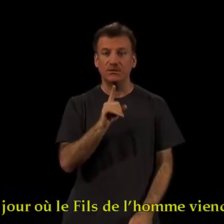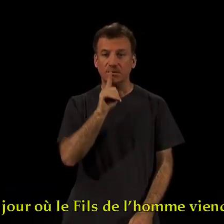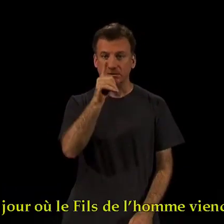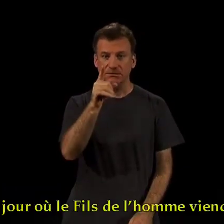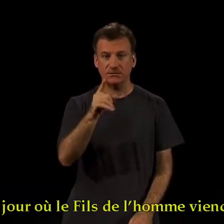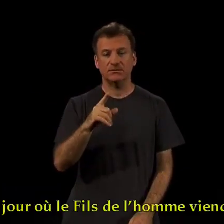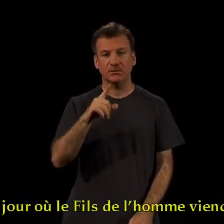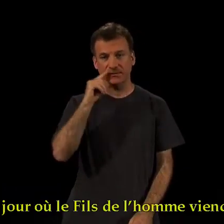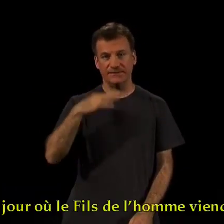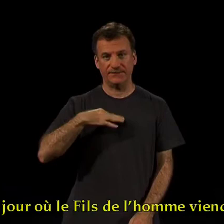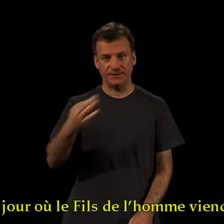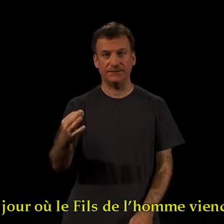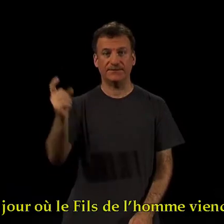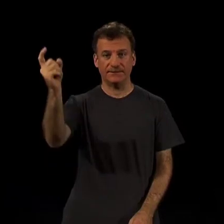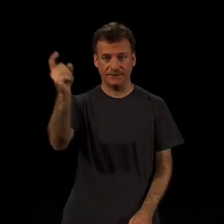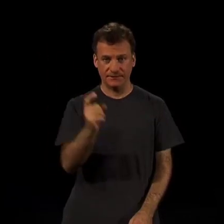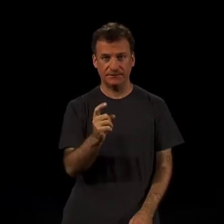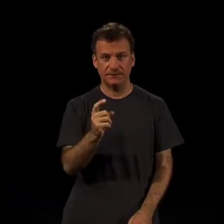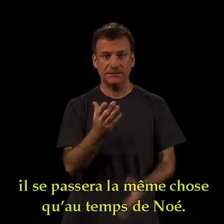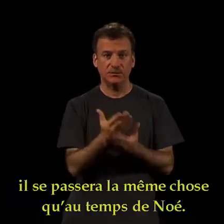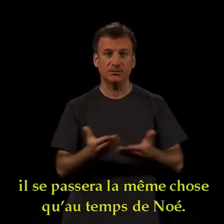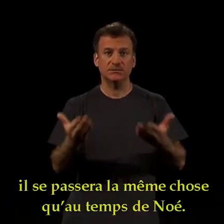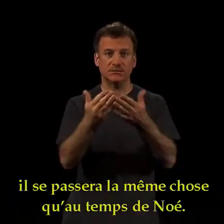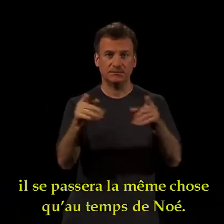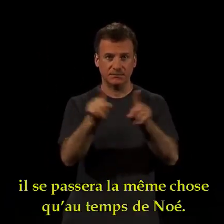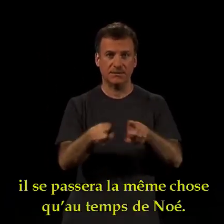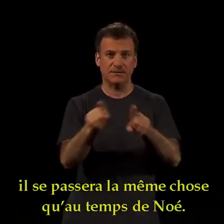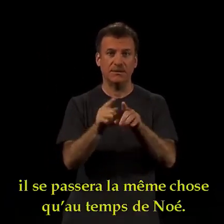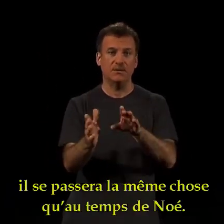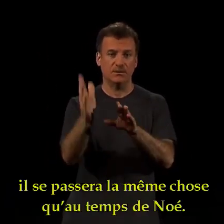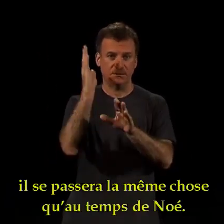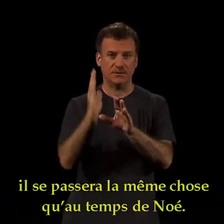Le jour où le Fils de l'homme viendra, il se passera la même chose qu'au temps de Noé.